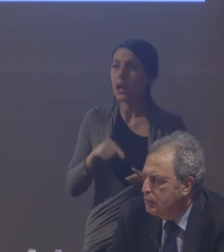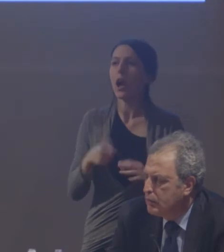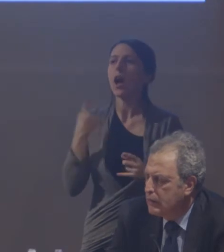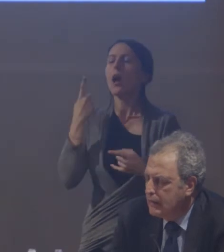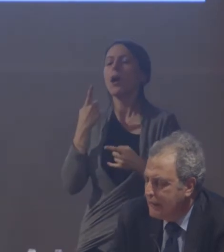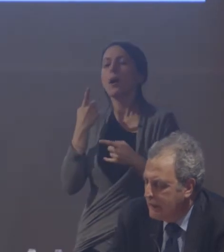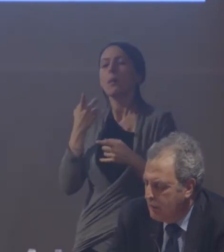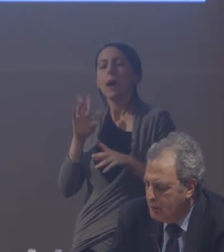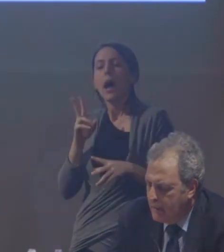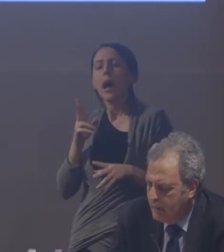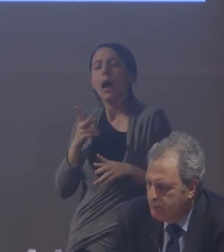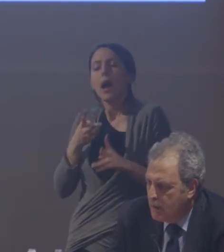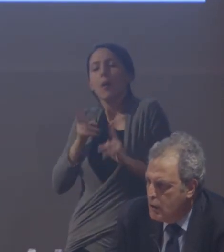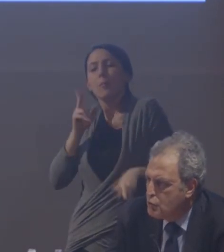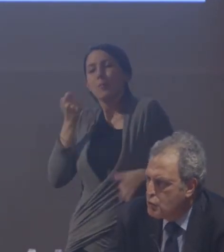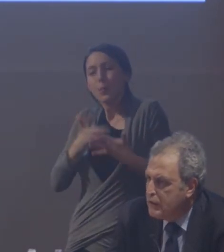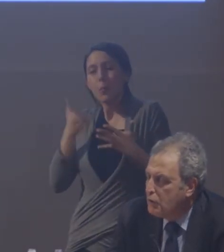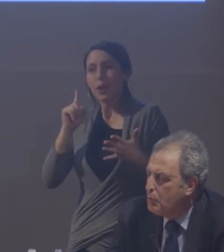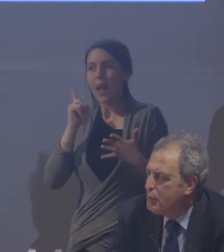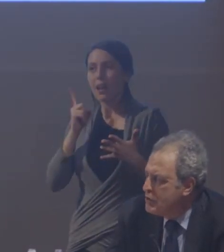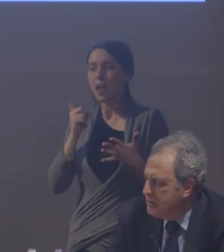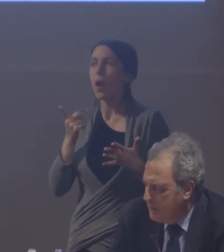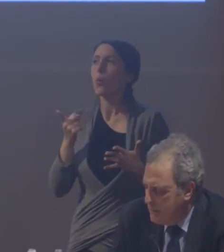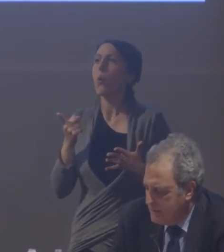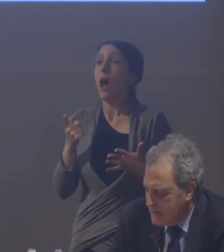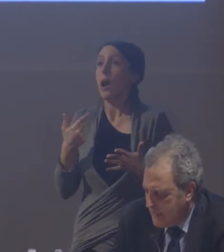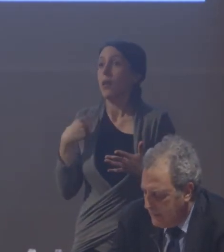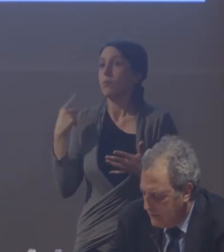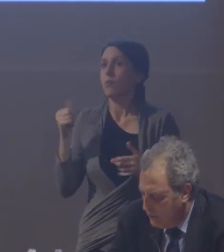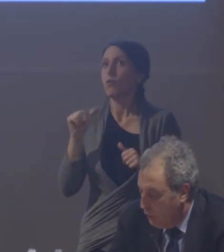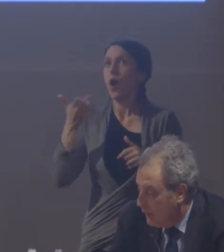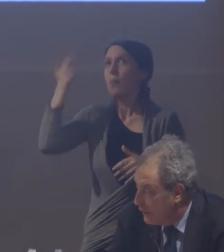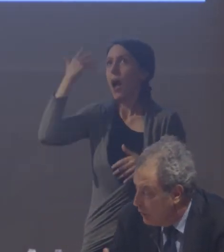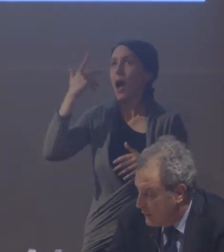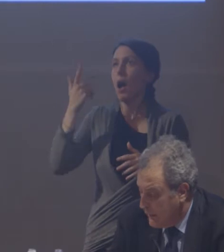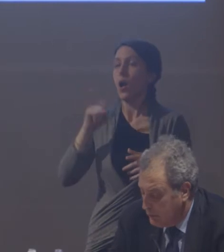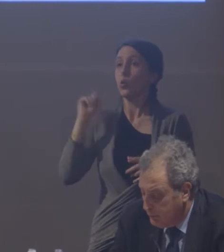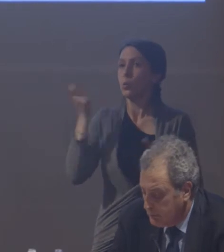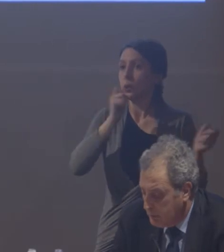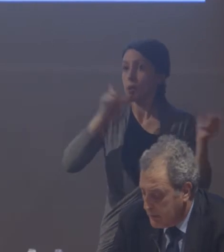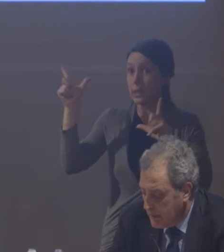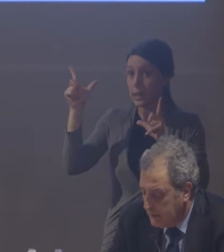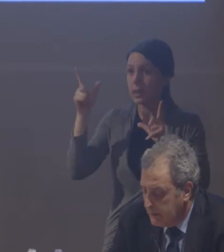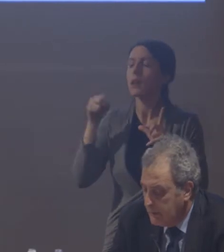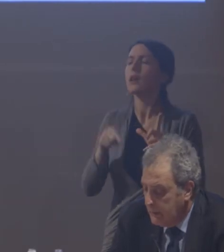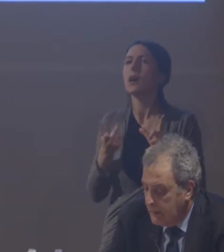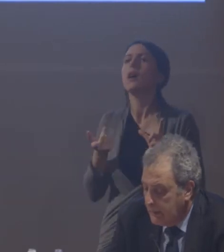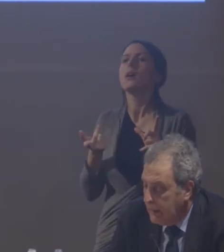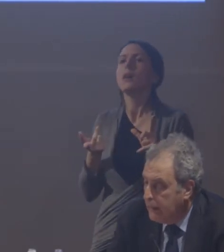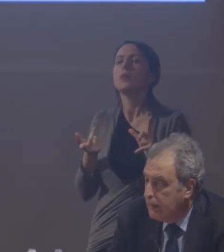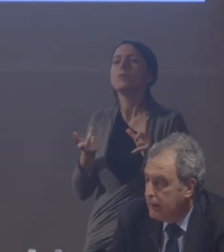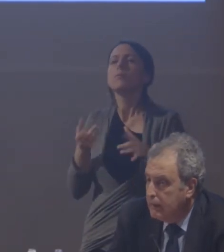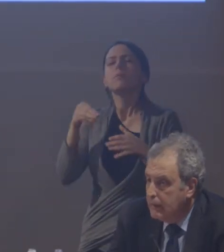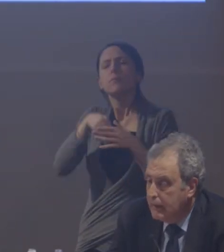il punto che credo abbia suscitato positivamente scandalo, o ha ricordato e ha fatto presente,